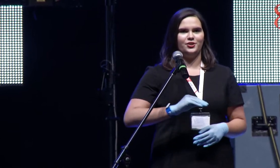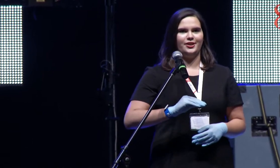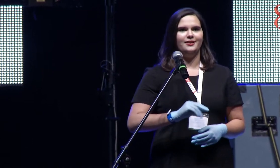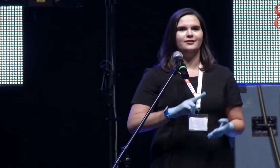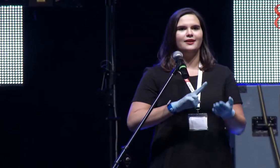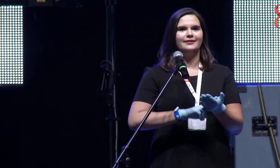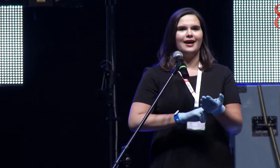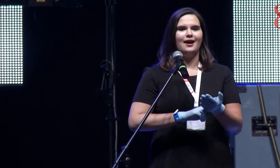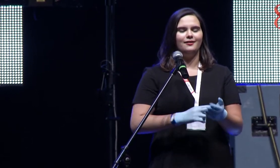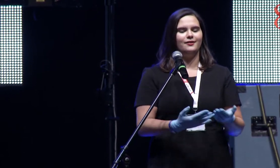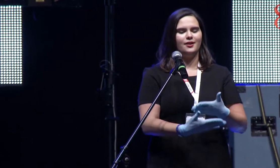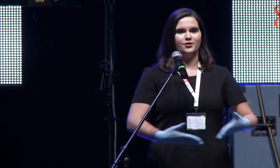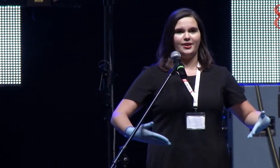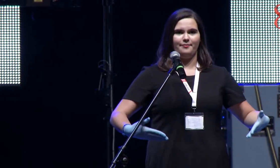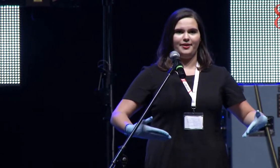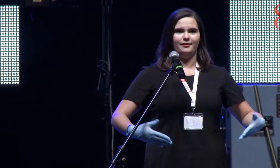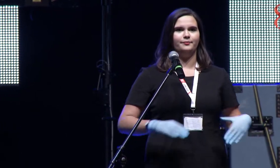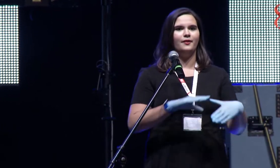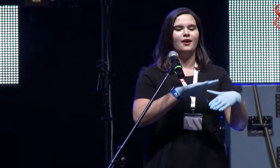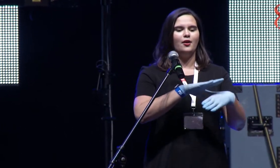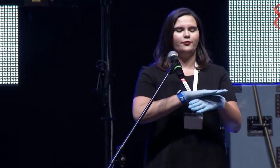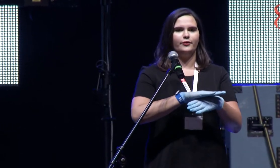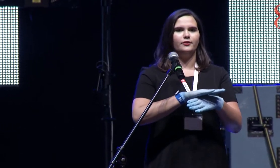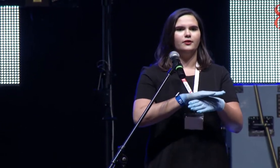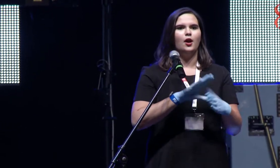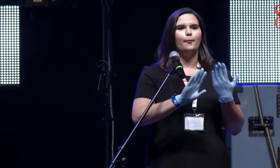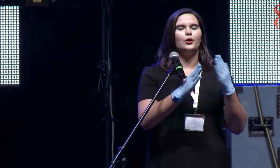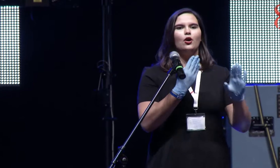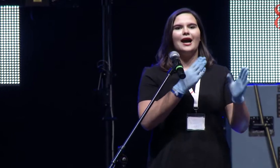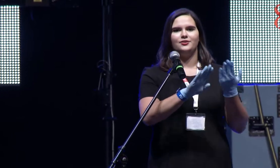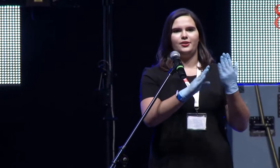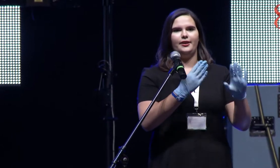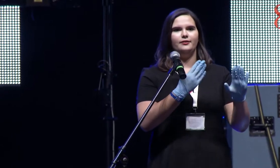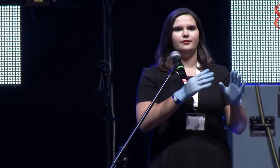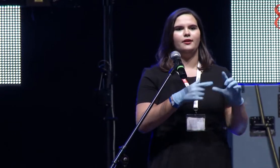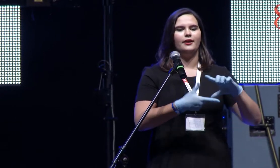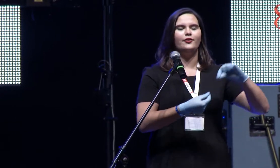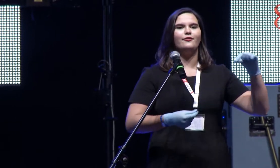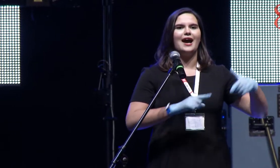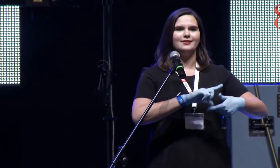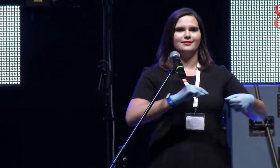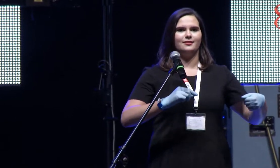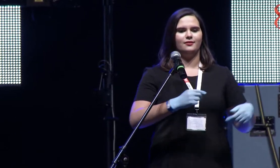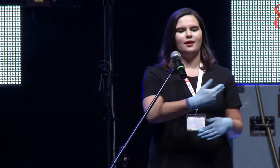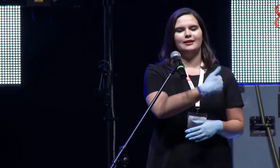jeszcze na ziemię. W brokacie gwiazd